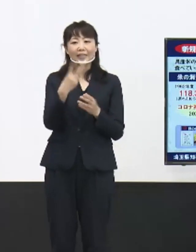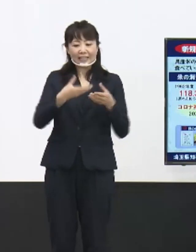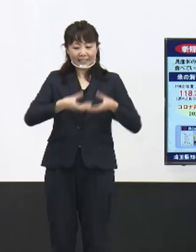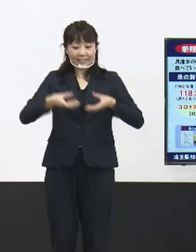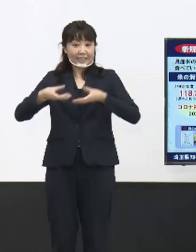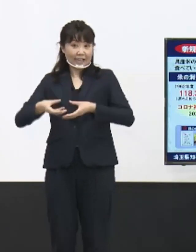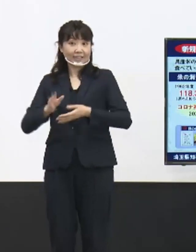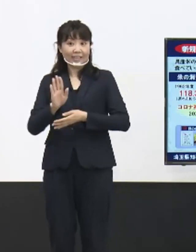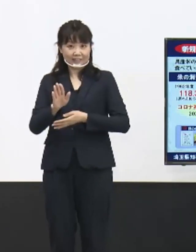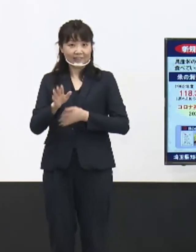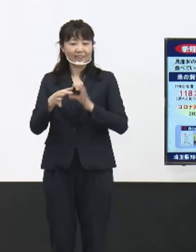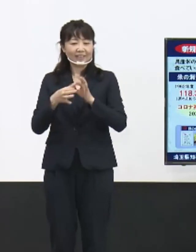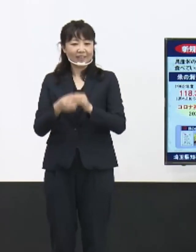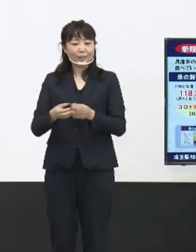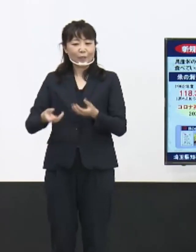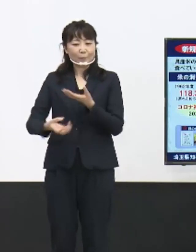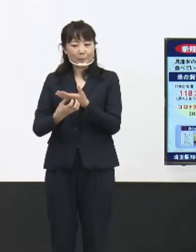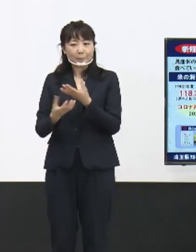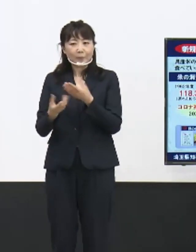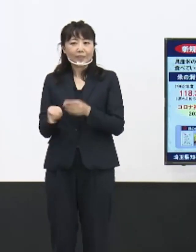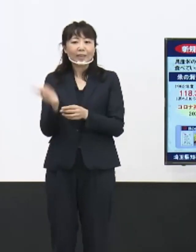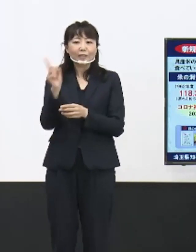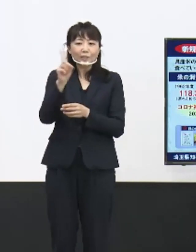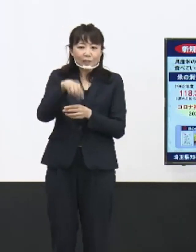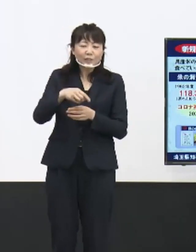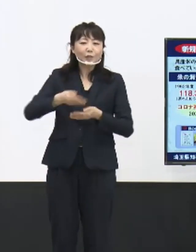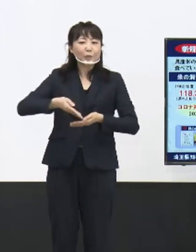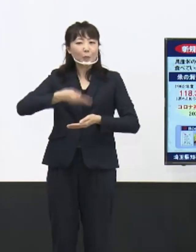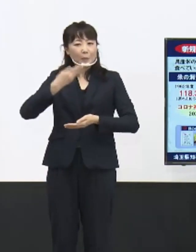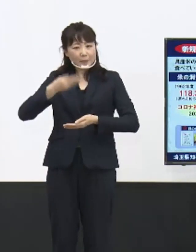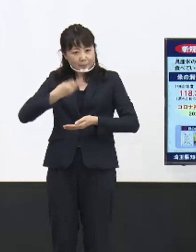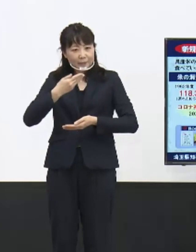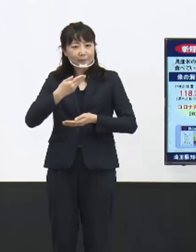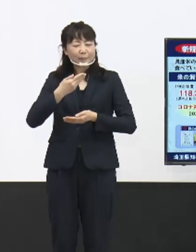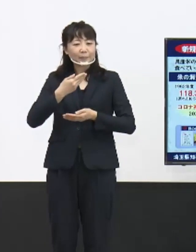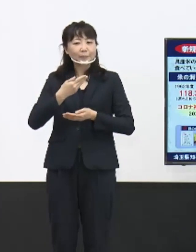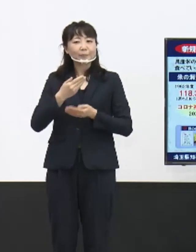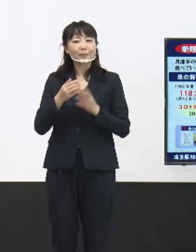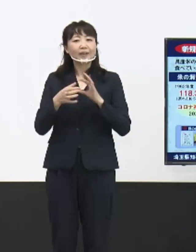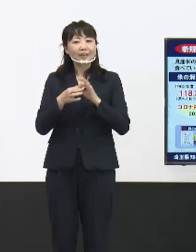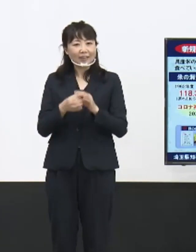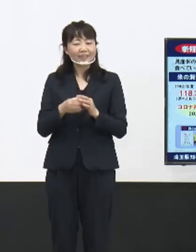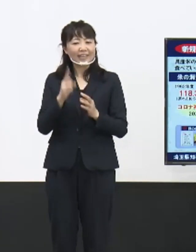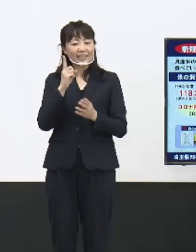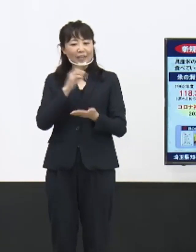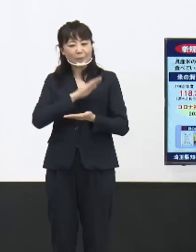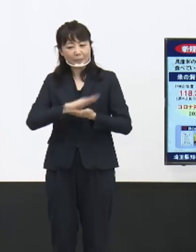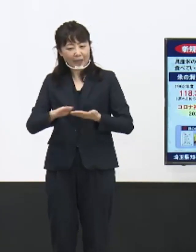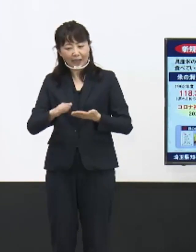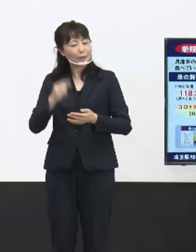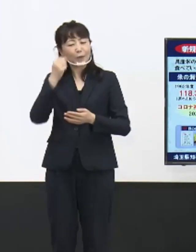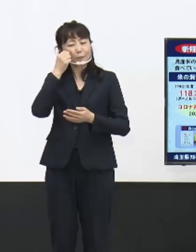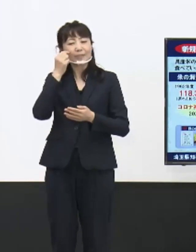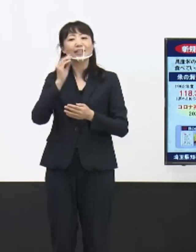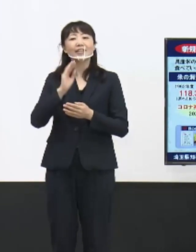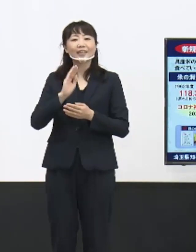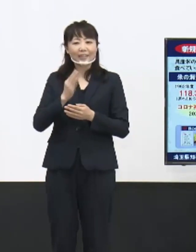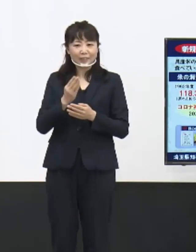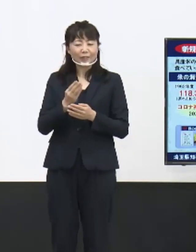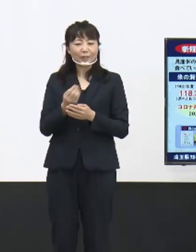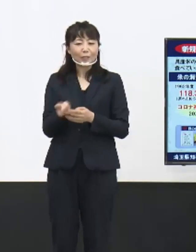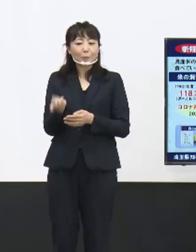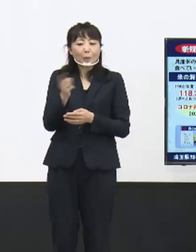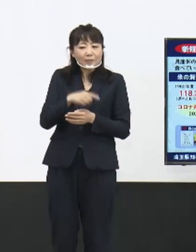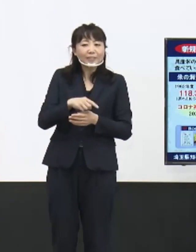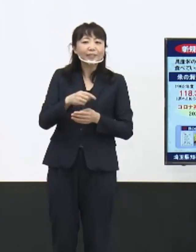ね、しっかり回数でカバーをさせていただきたいというふうに思います。ちょっと 量では最近勘弁